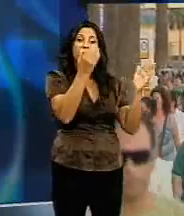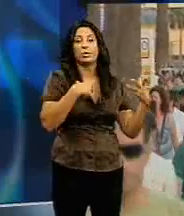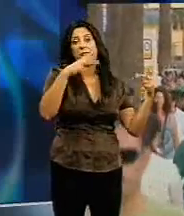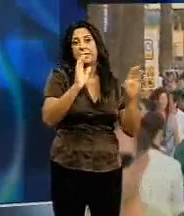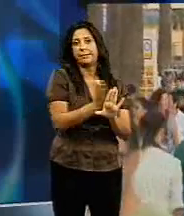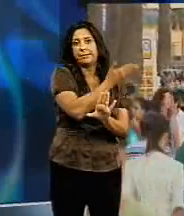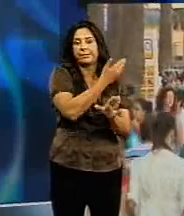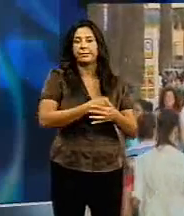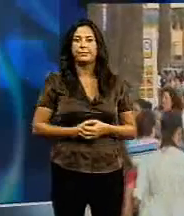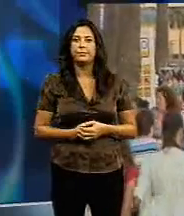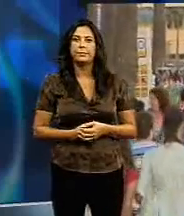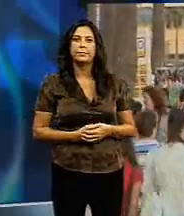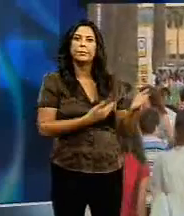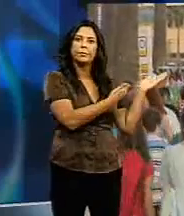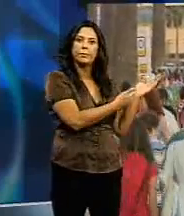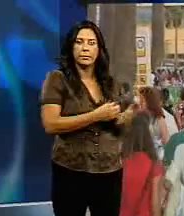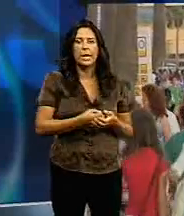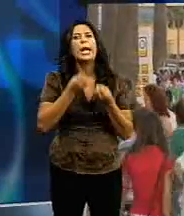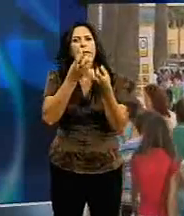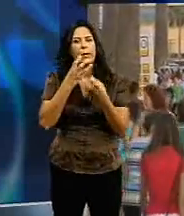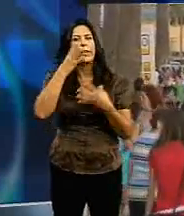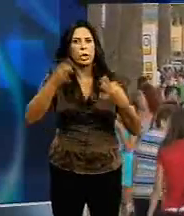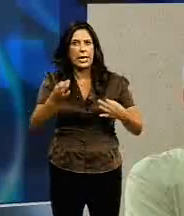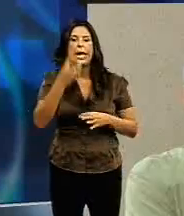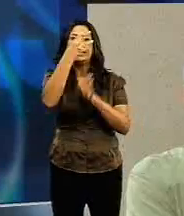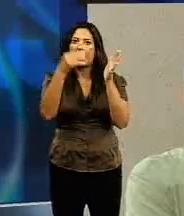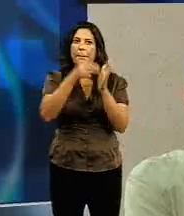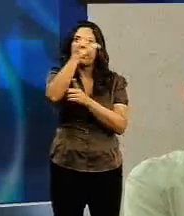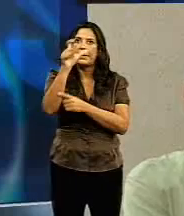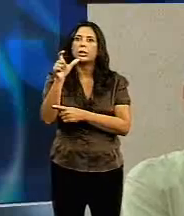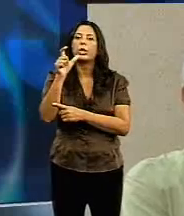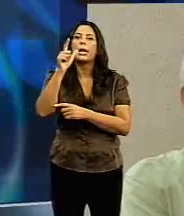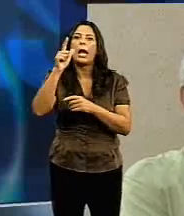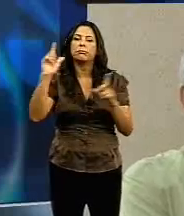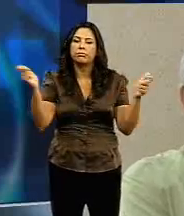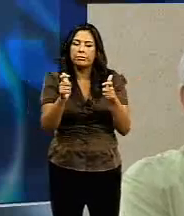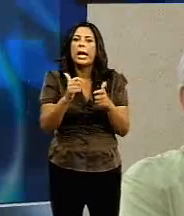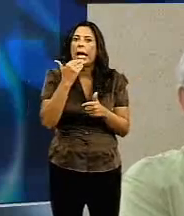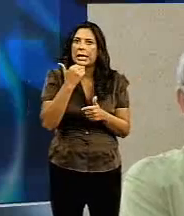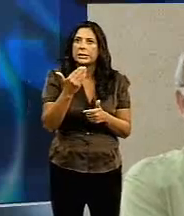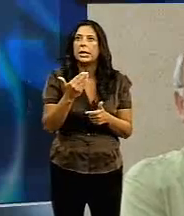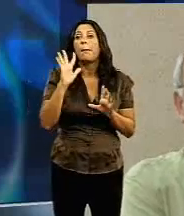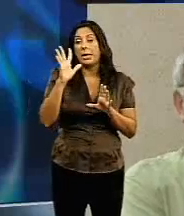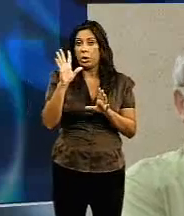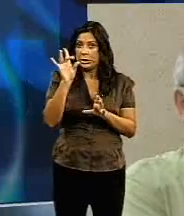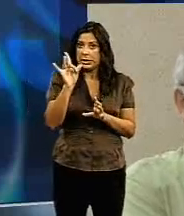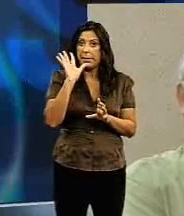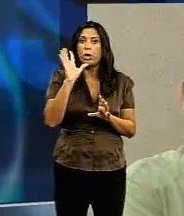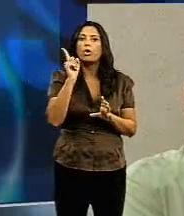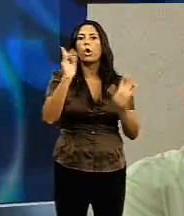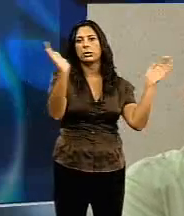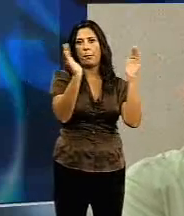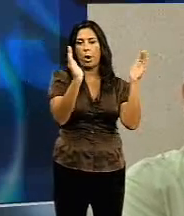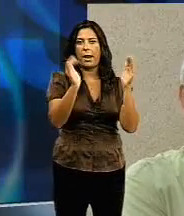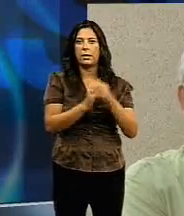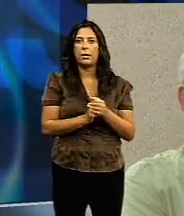datos reales porque son casi 3.000 personas menos que hay en desempleo, pero nosotros estamos valorando como datos muy coyunturales, producto de